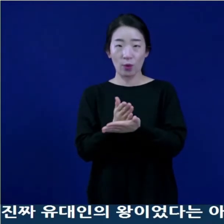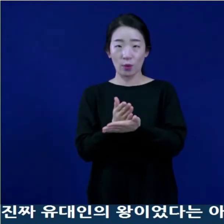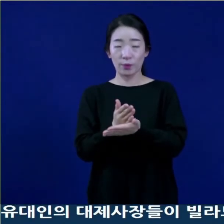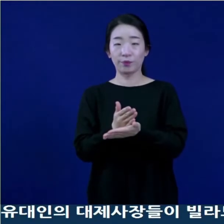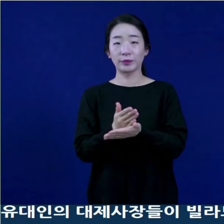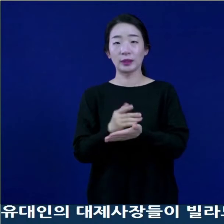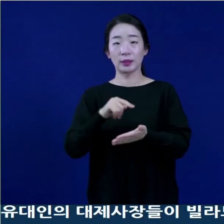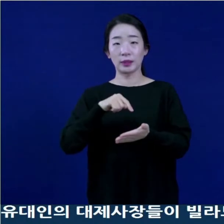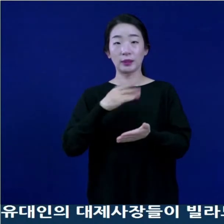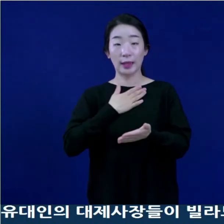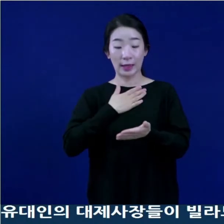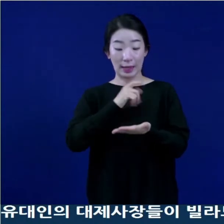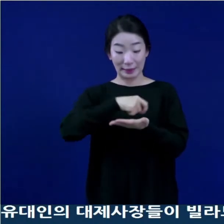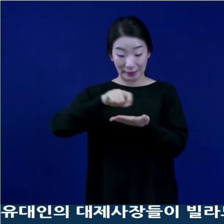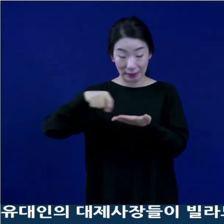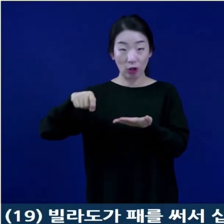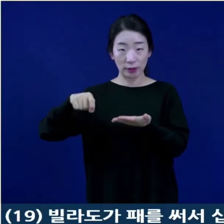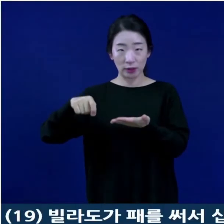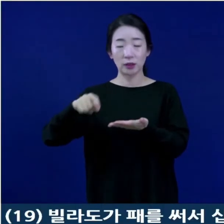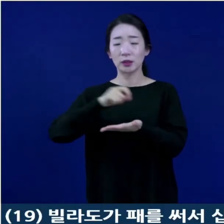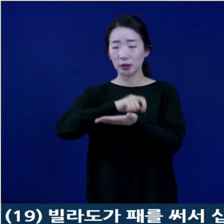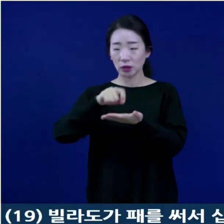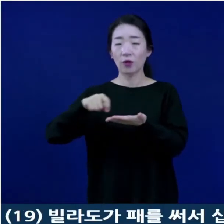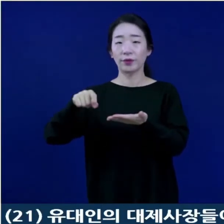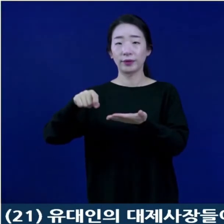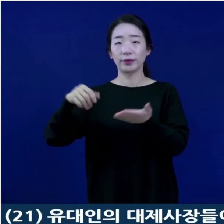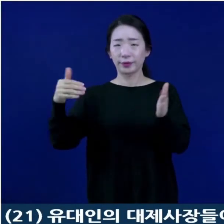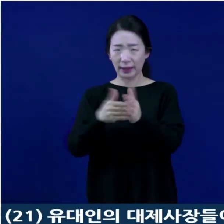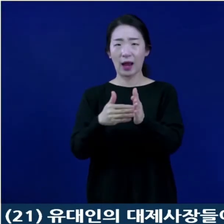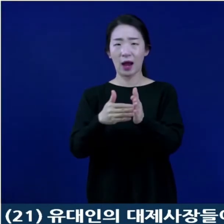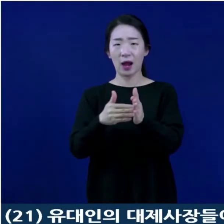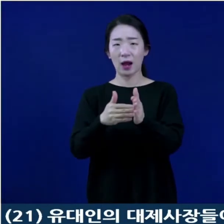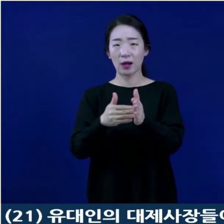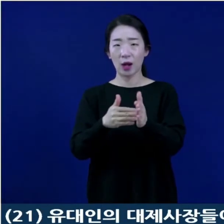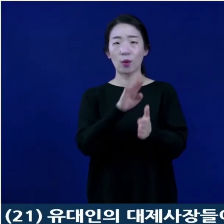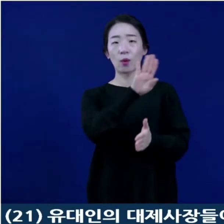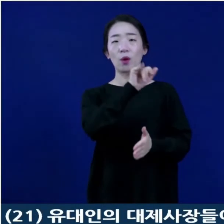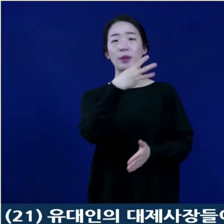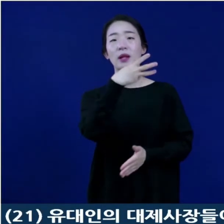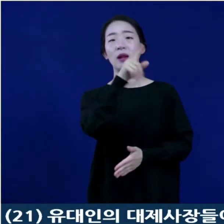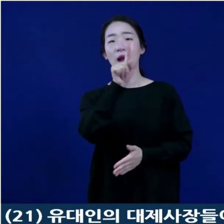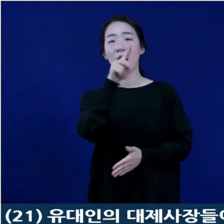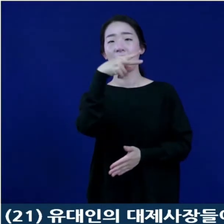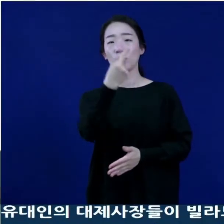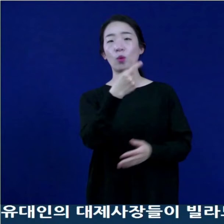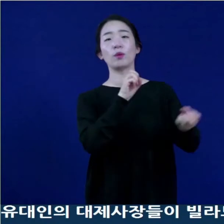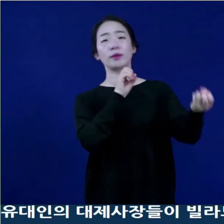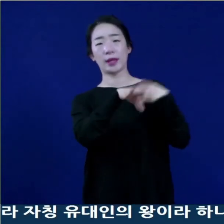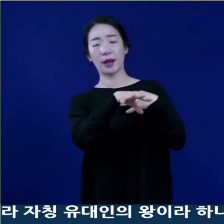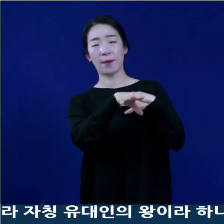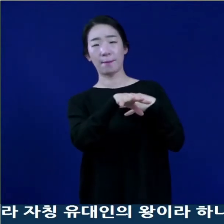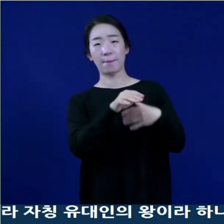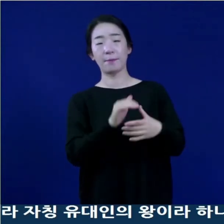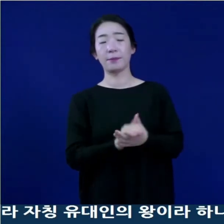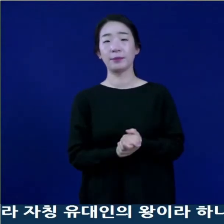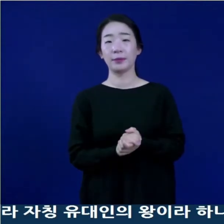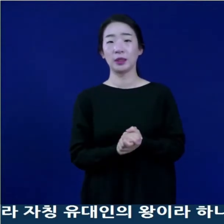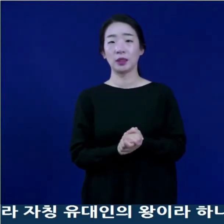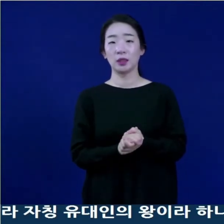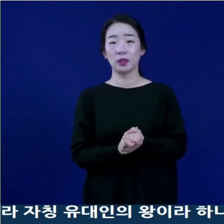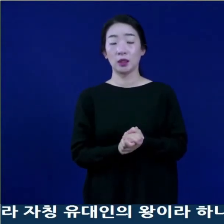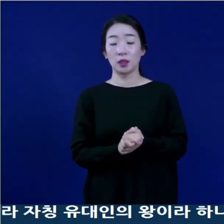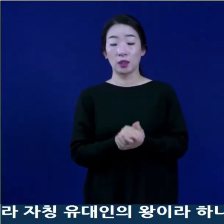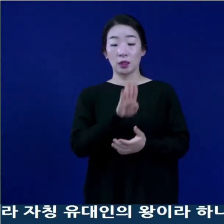대답하되 내가 쓸 것을 썼다 하니라. 이 명패의 효과는 빌라도가